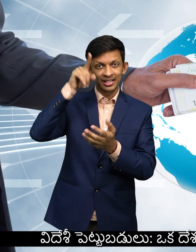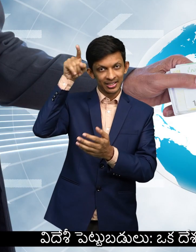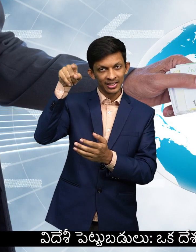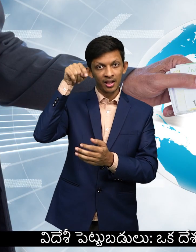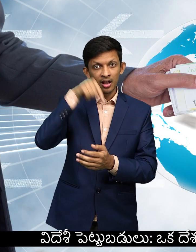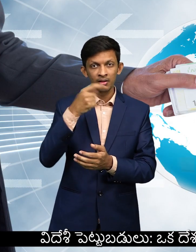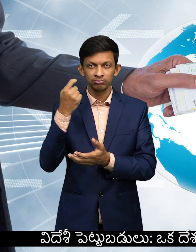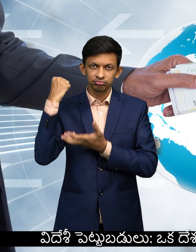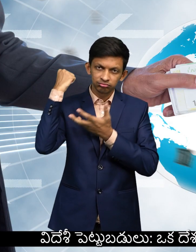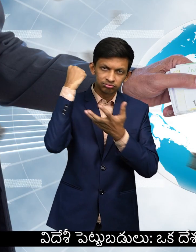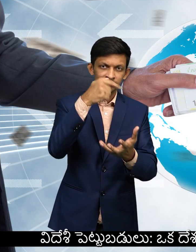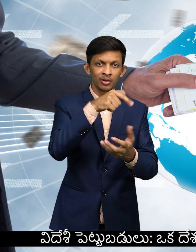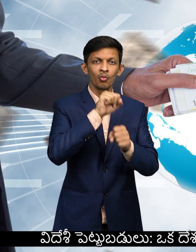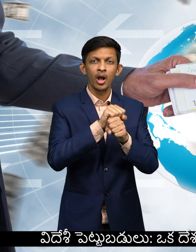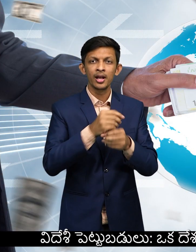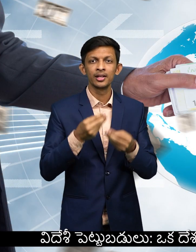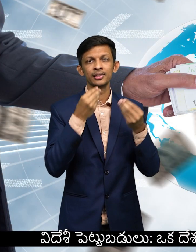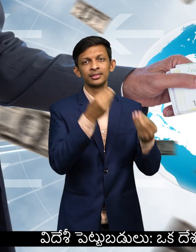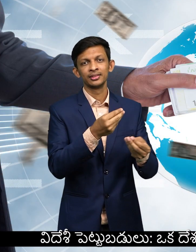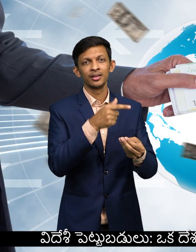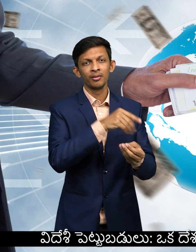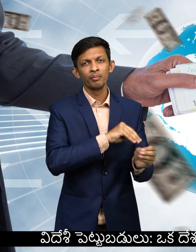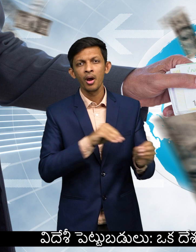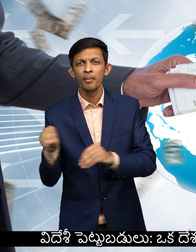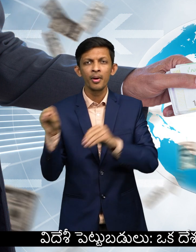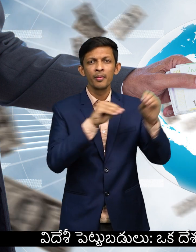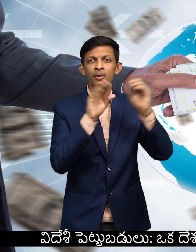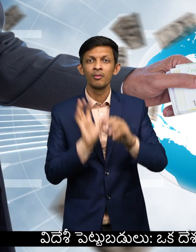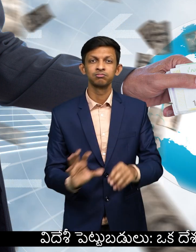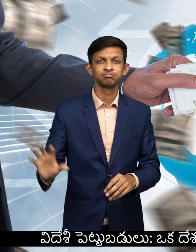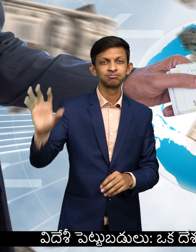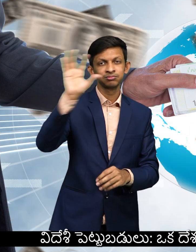విదేశీ పెట్టుబడులు, ఒక దేశం నుండి మరొక దేశానికి నగదు ప్రవాహం.